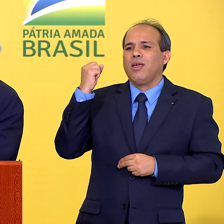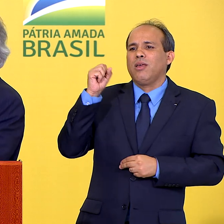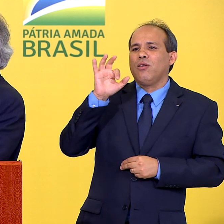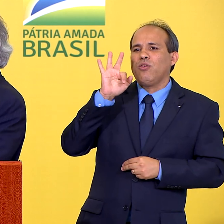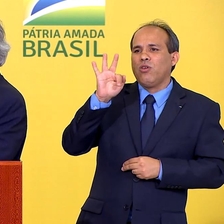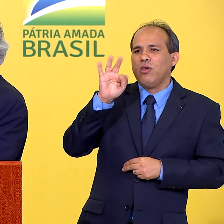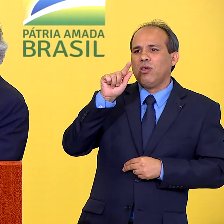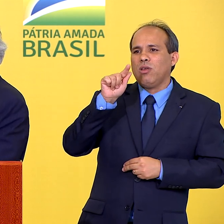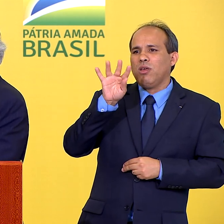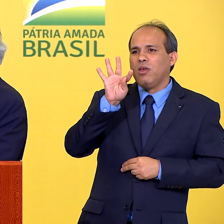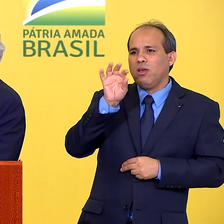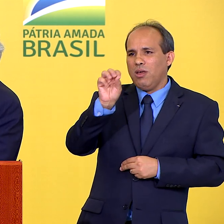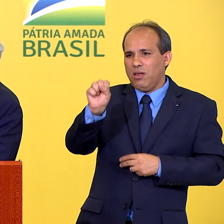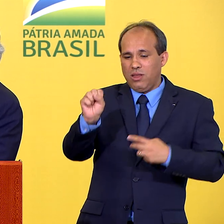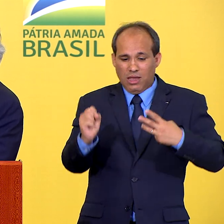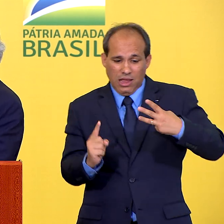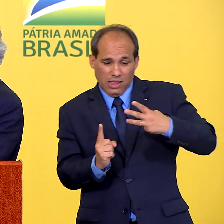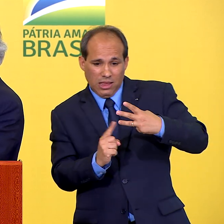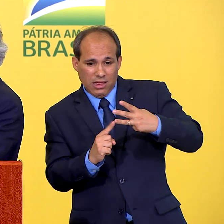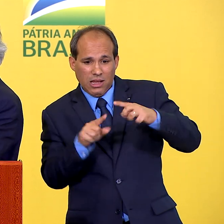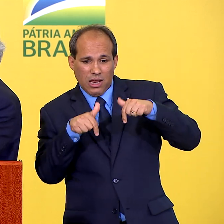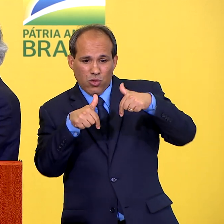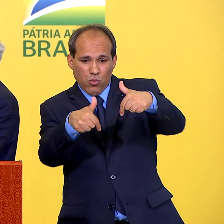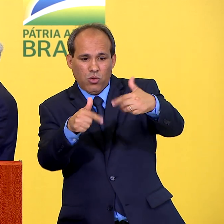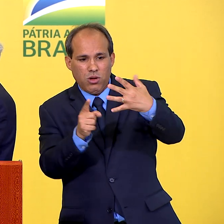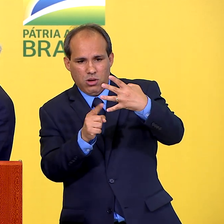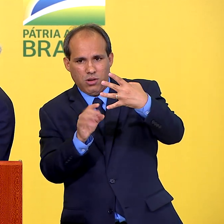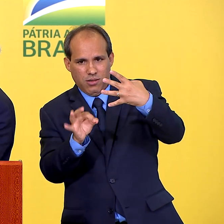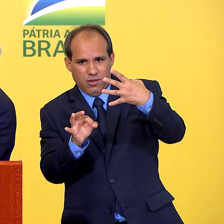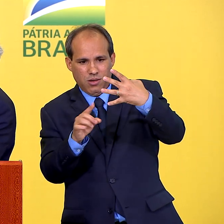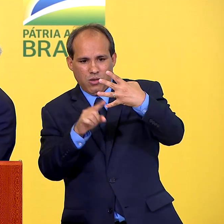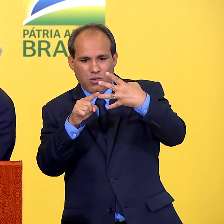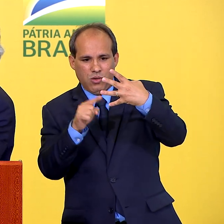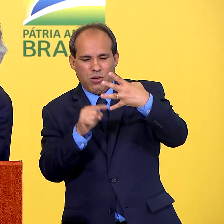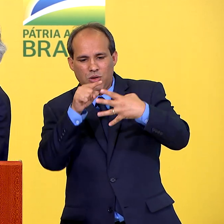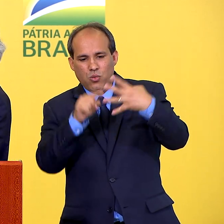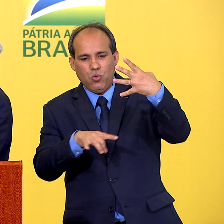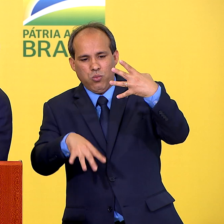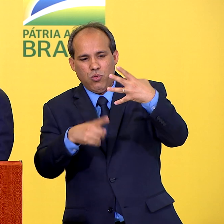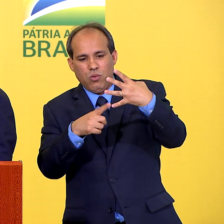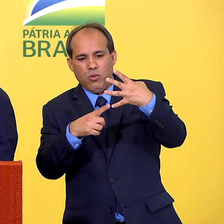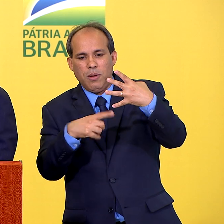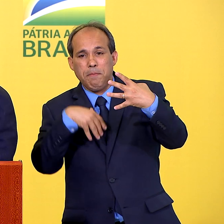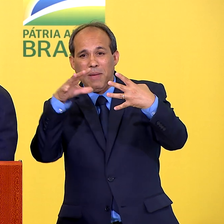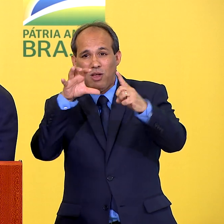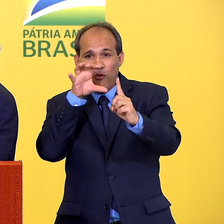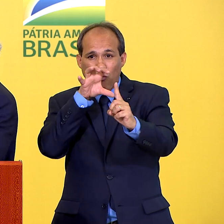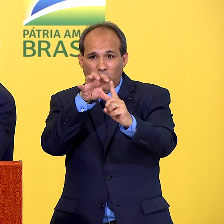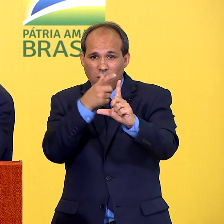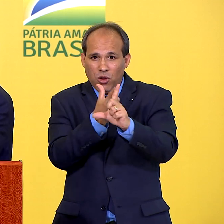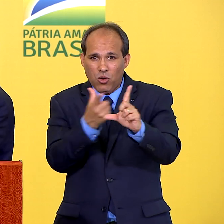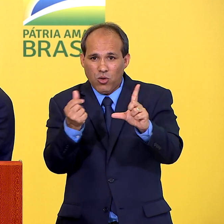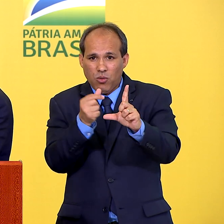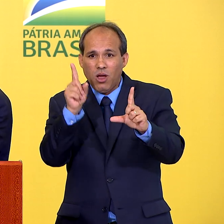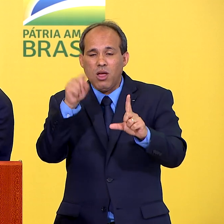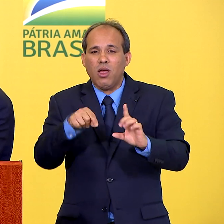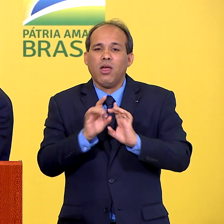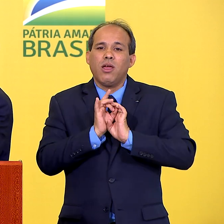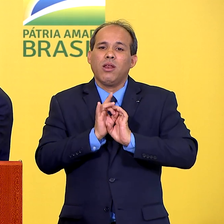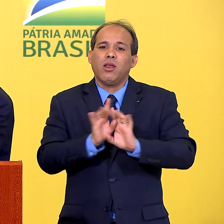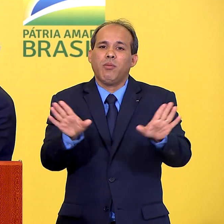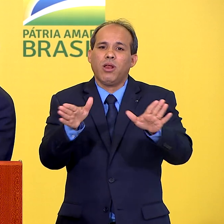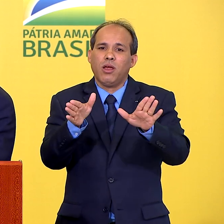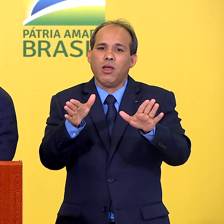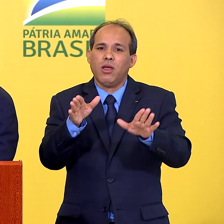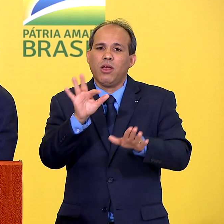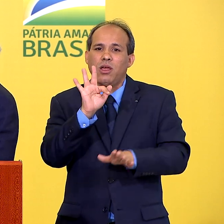a terceira medida, essa é a quarta e última medida, a que tem maior impacto na economia, que é essa liberação dos recursos